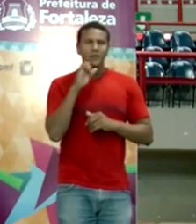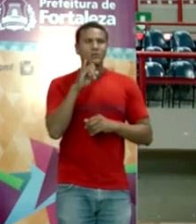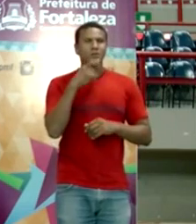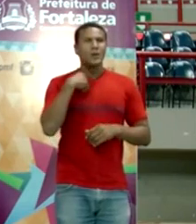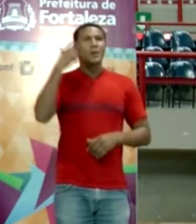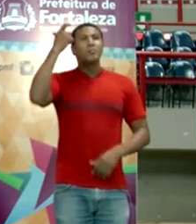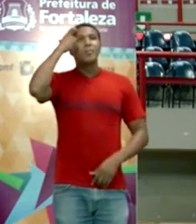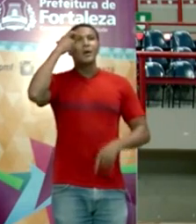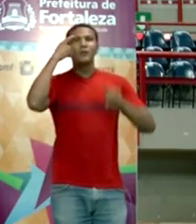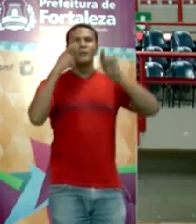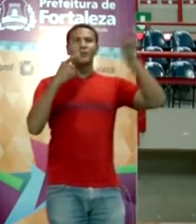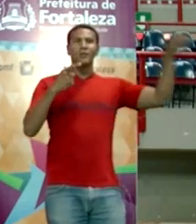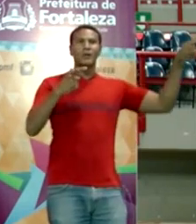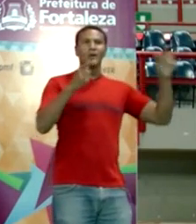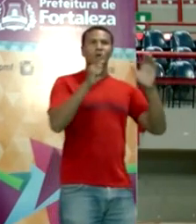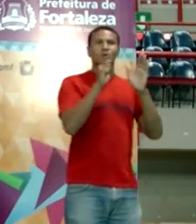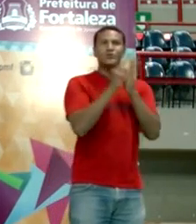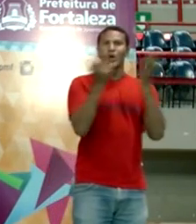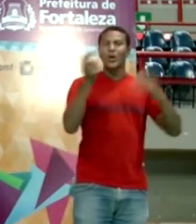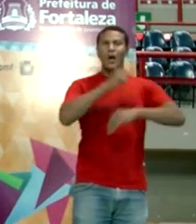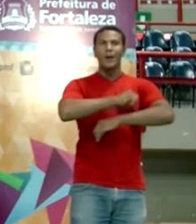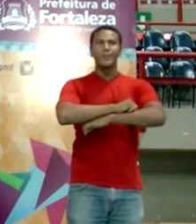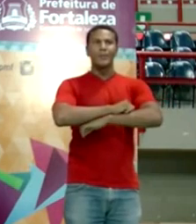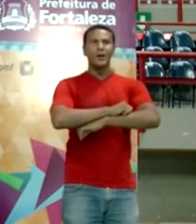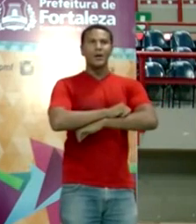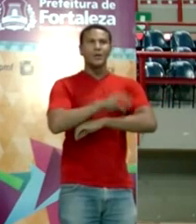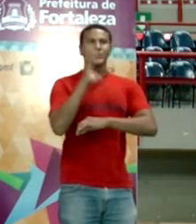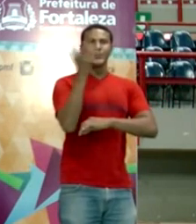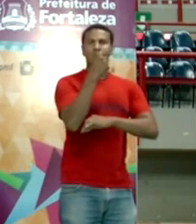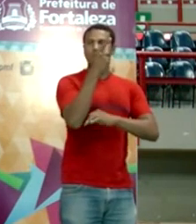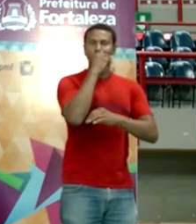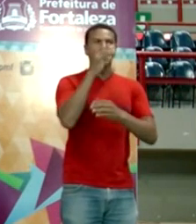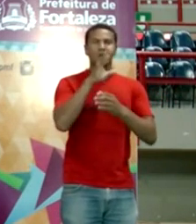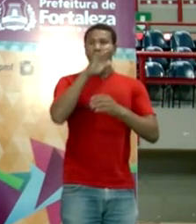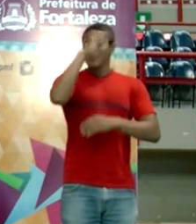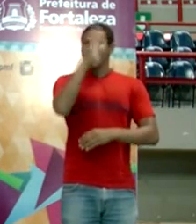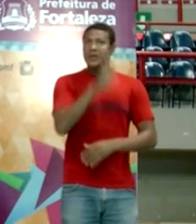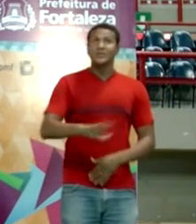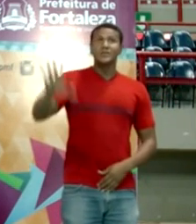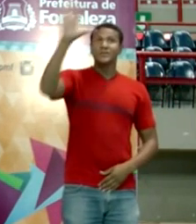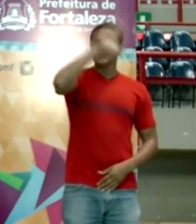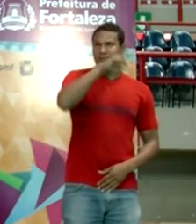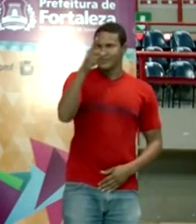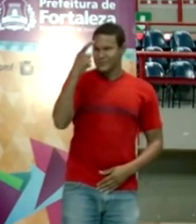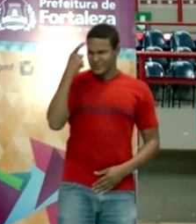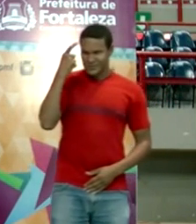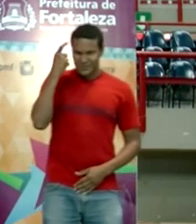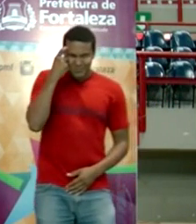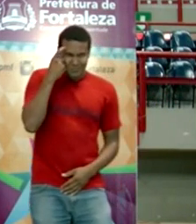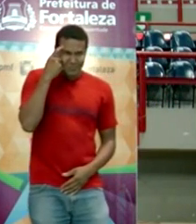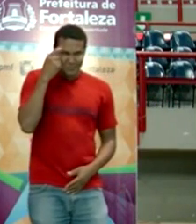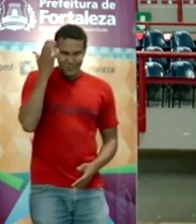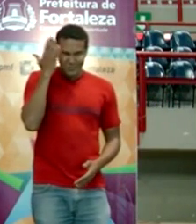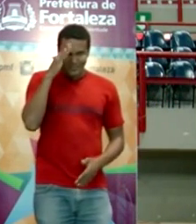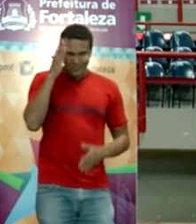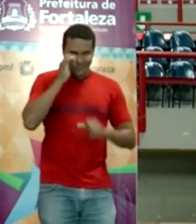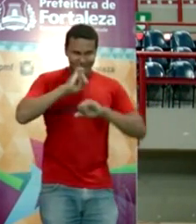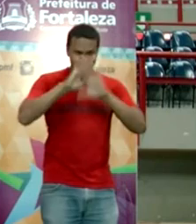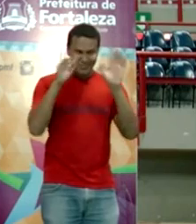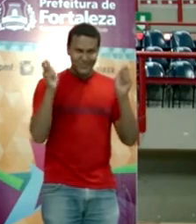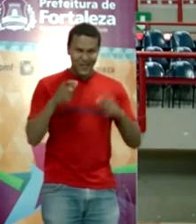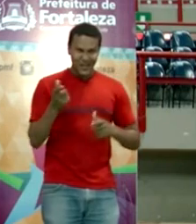linguagem, para ser apresentado no Brasil inteiro, você acha que o Brasil inteiro ia entender? Não,